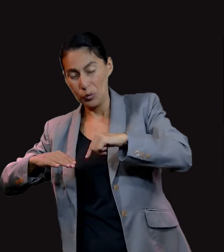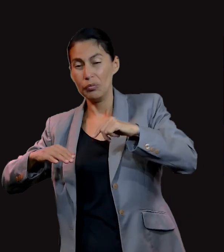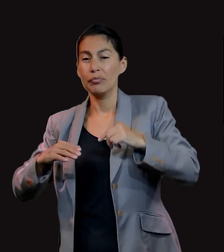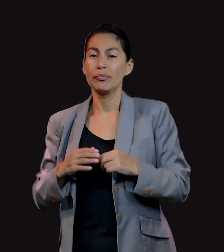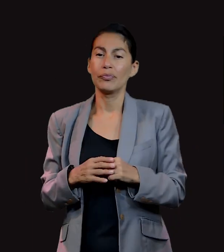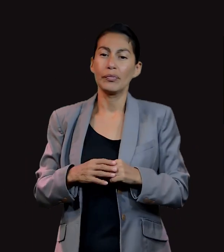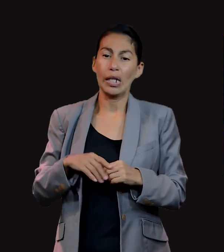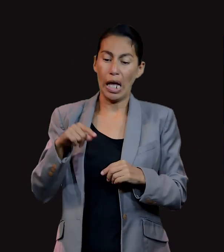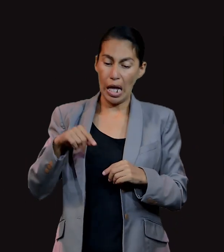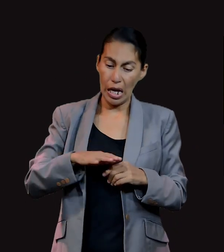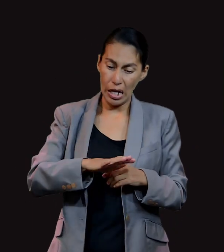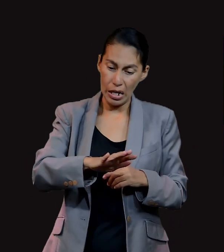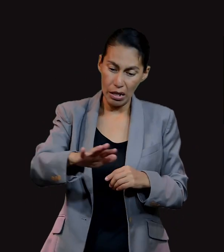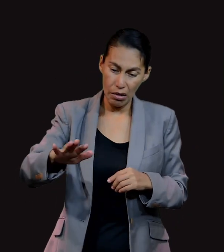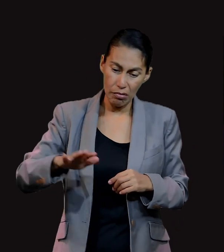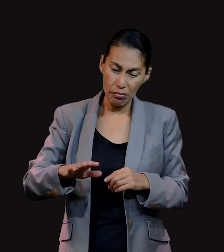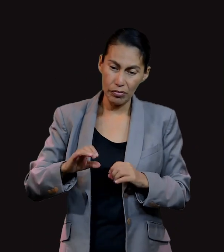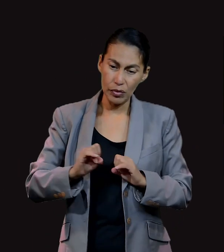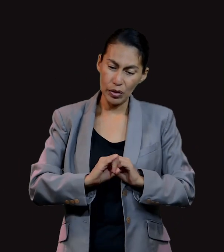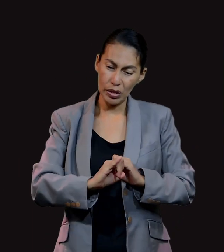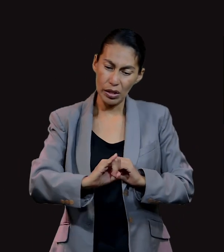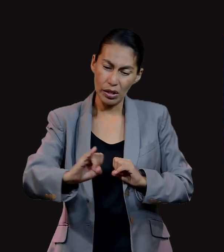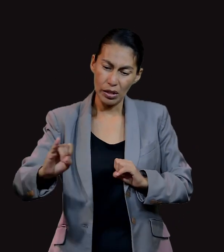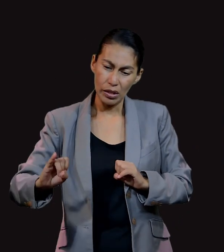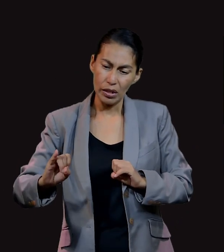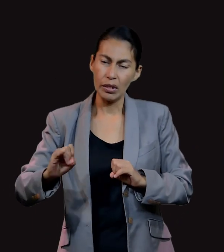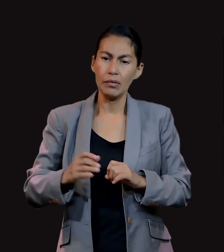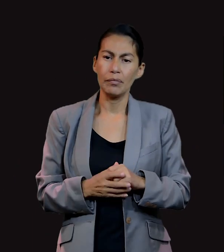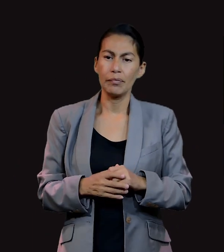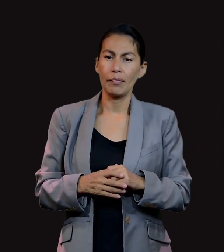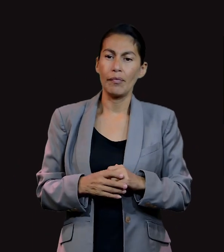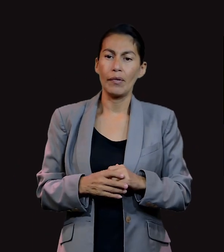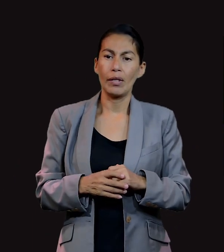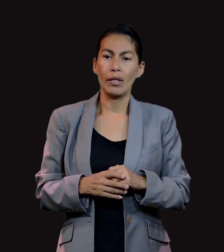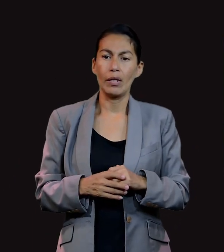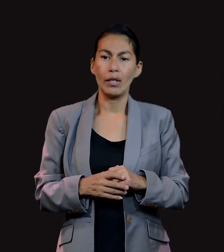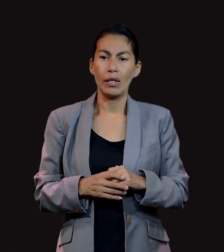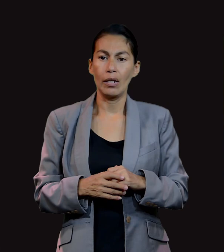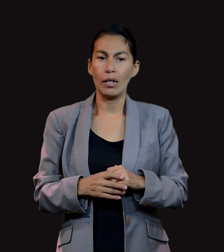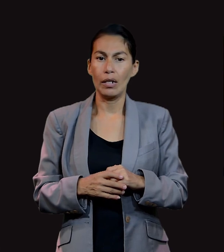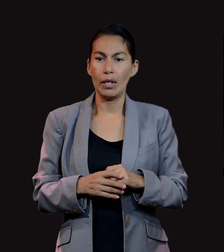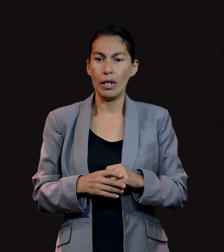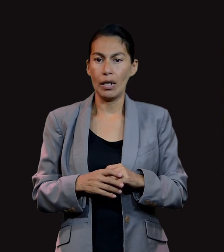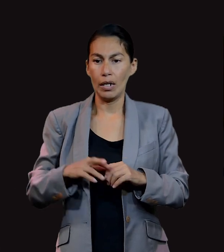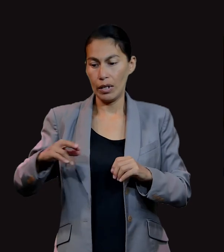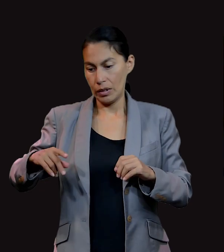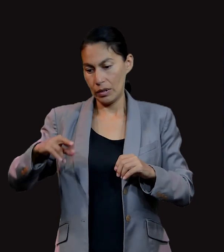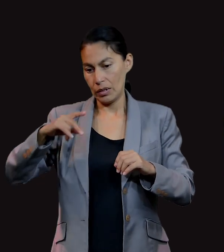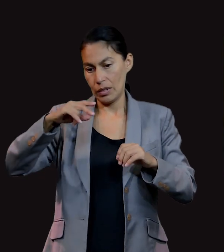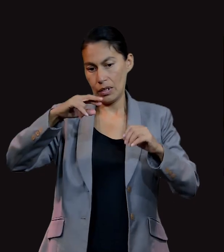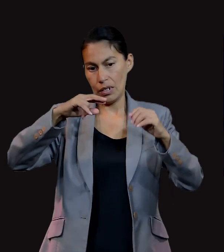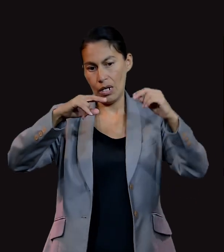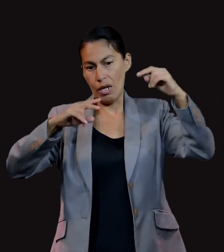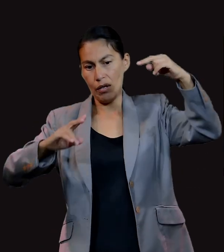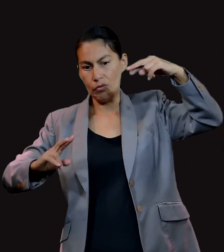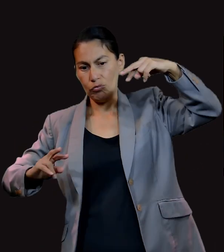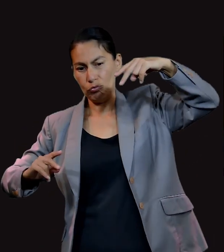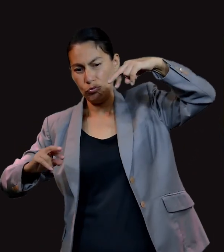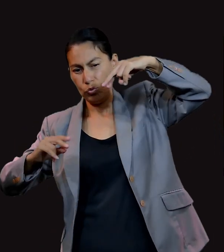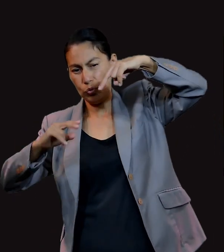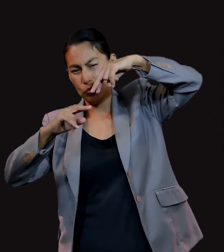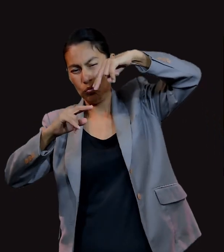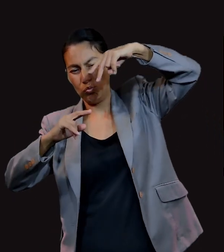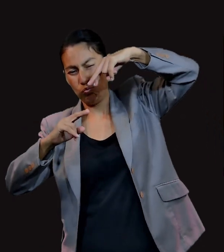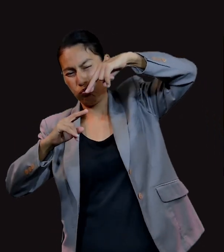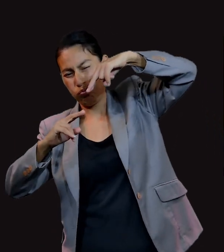también directamente hacia el suelo y había una especie como de jardín un decker y entonces la escalera venía hacia